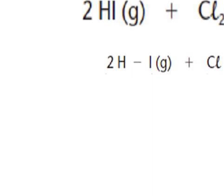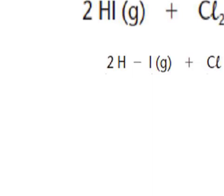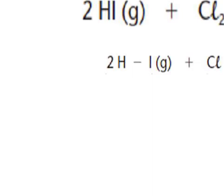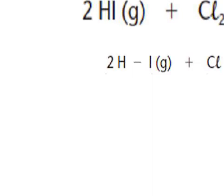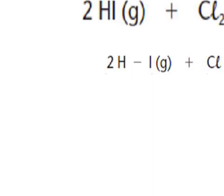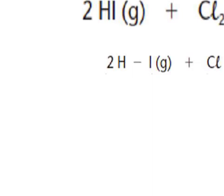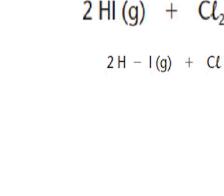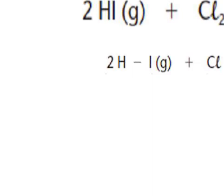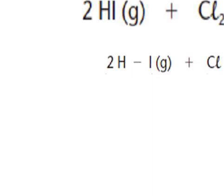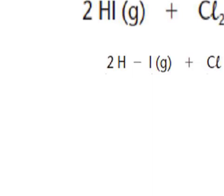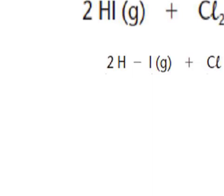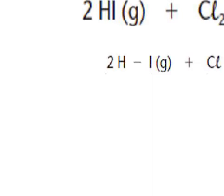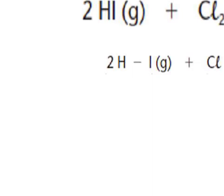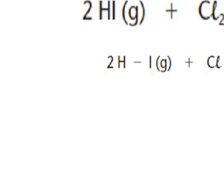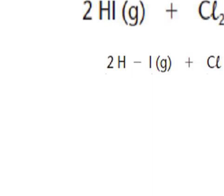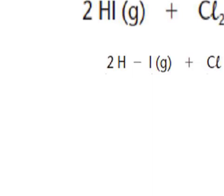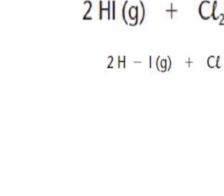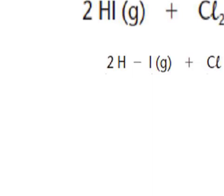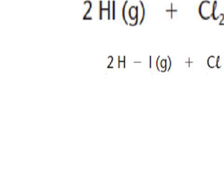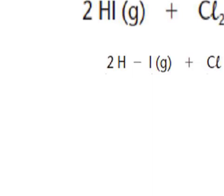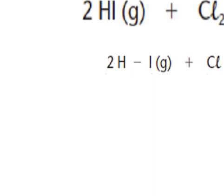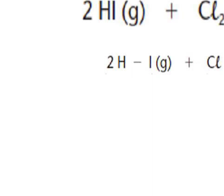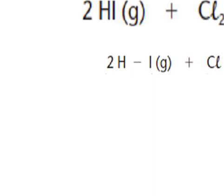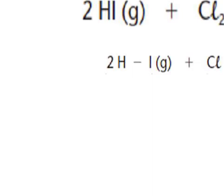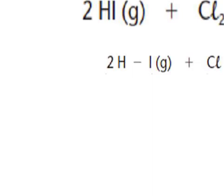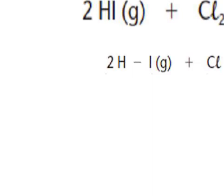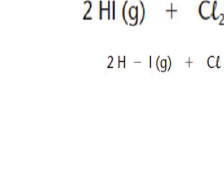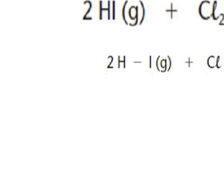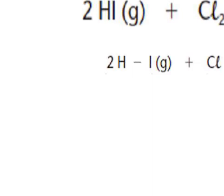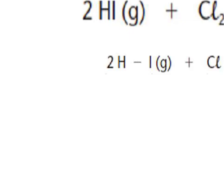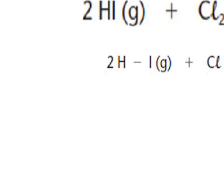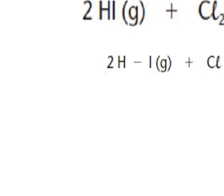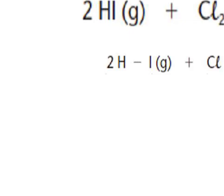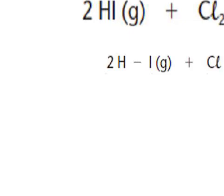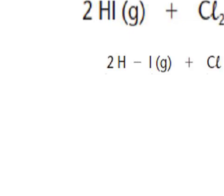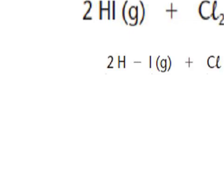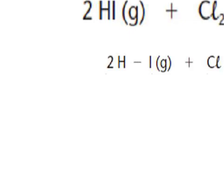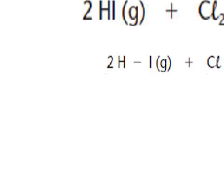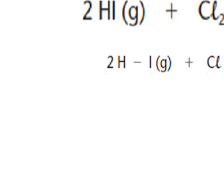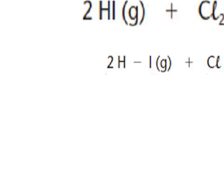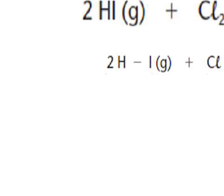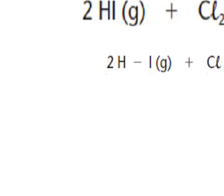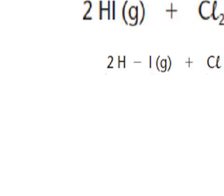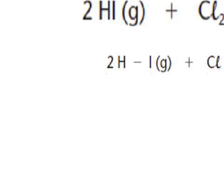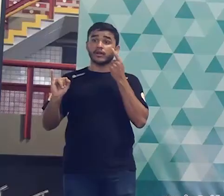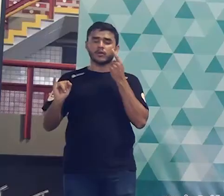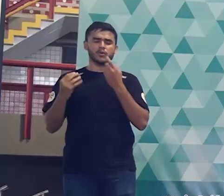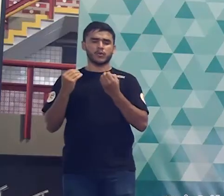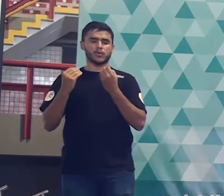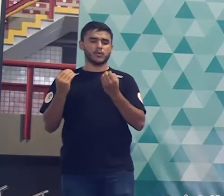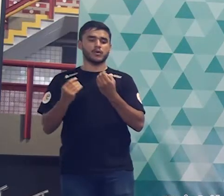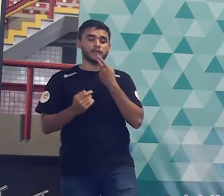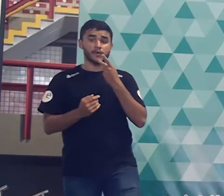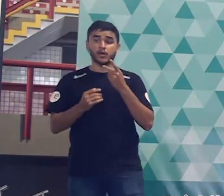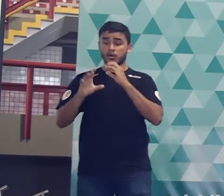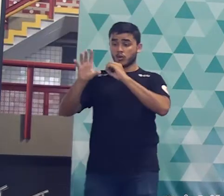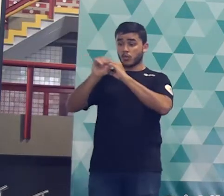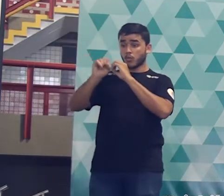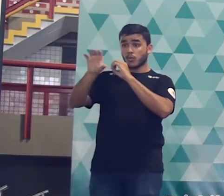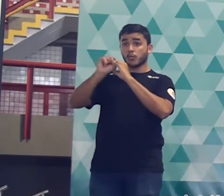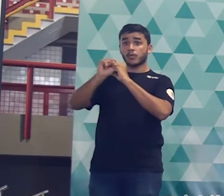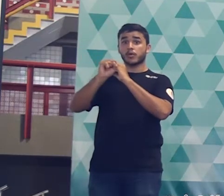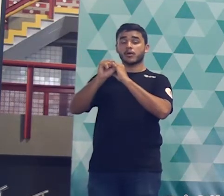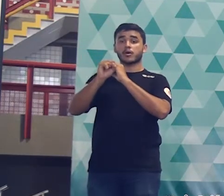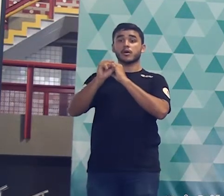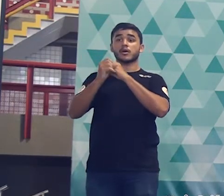ligação do H com Cl e essa ligação do I2, eles absorveram, eles liberaram calor? Liberaram, porque são